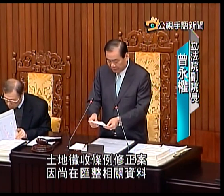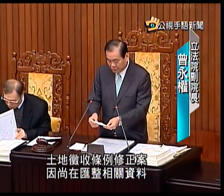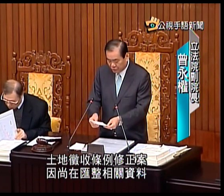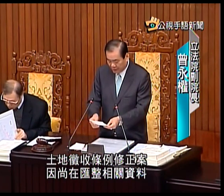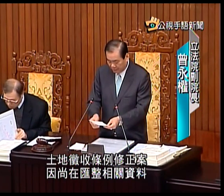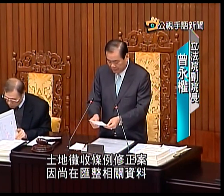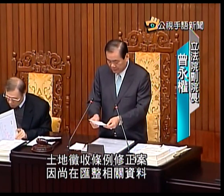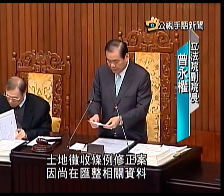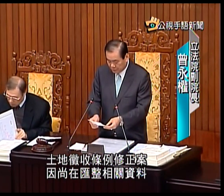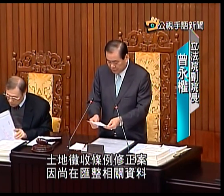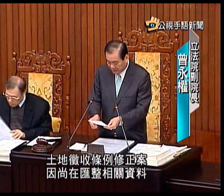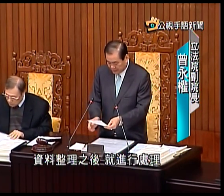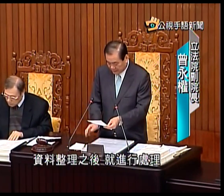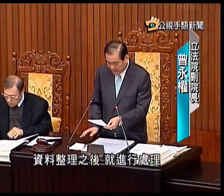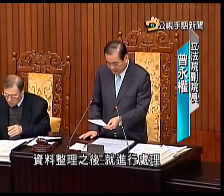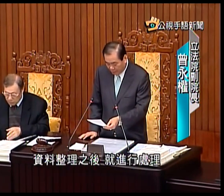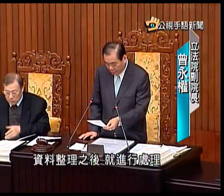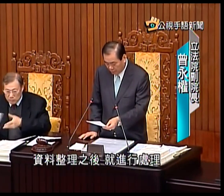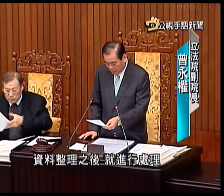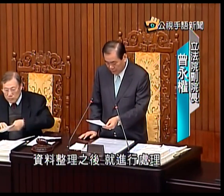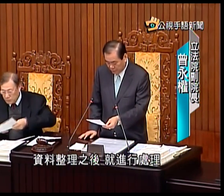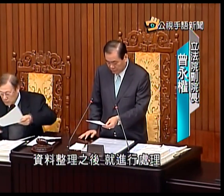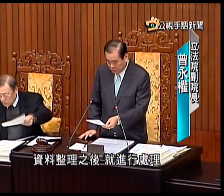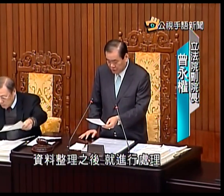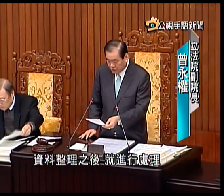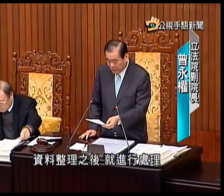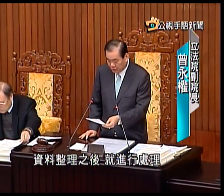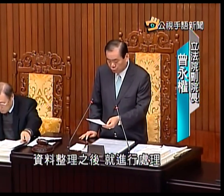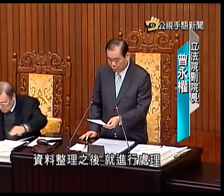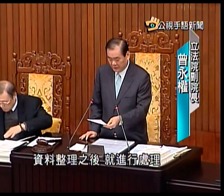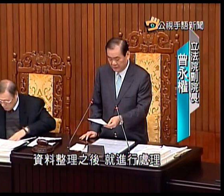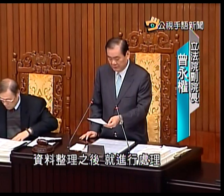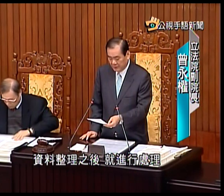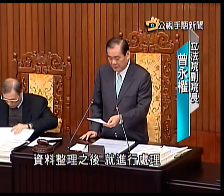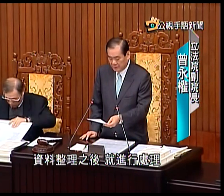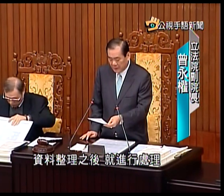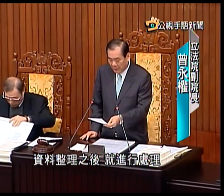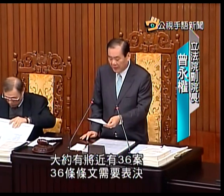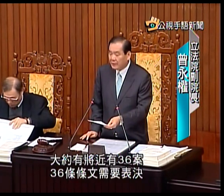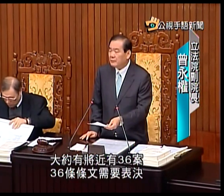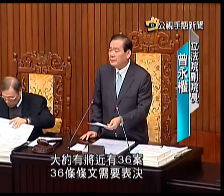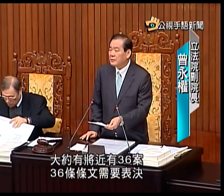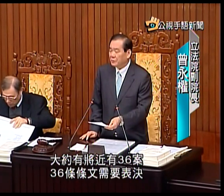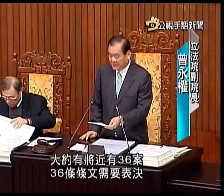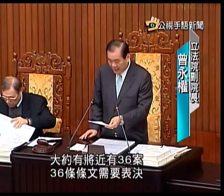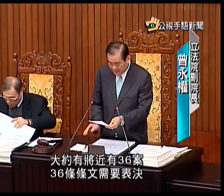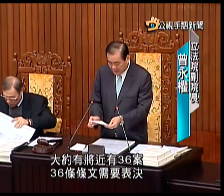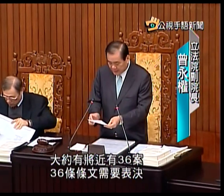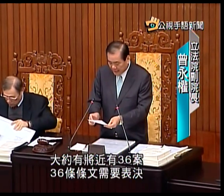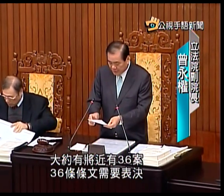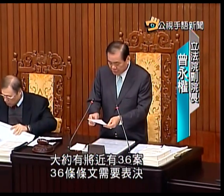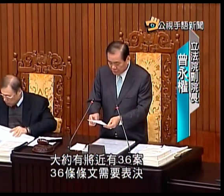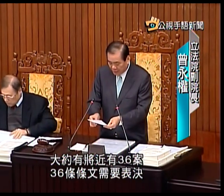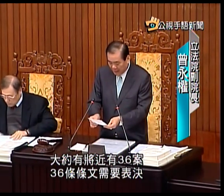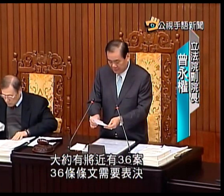资料，资料整理之后就进行处理，大约 有将近